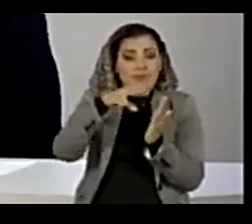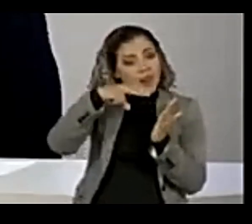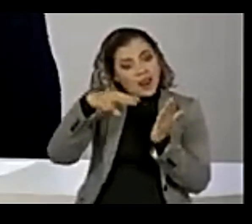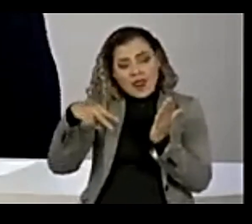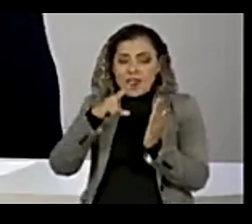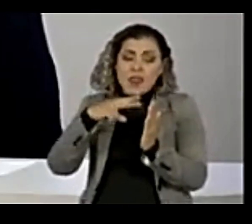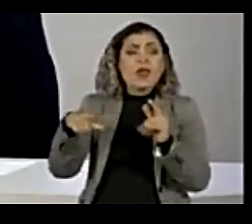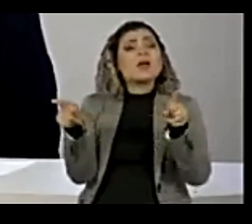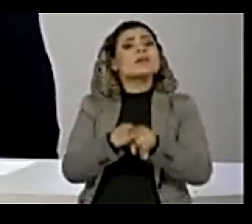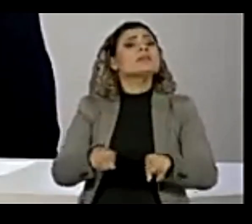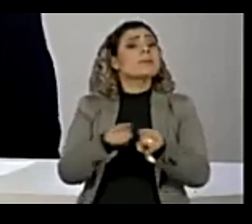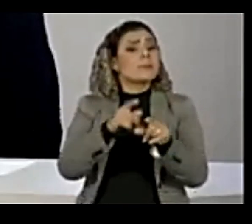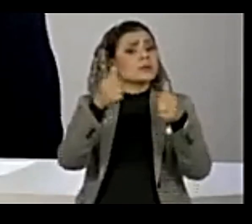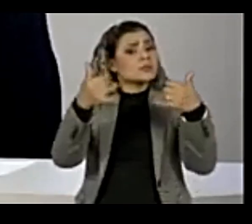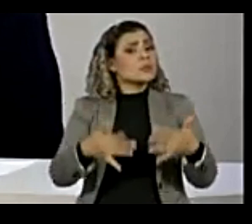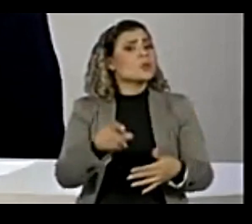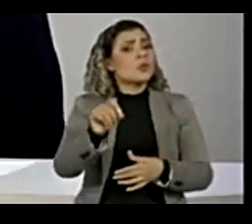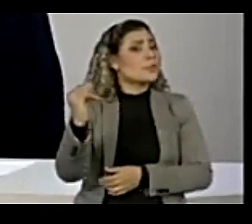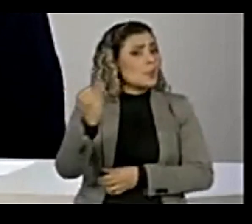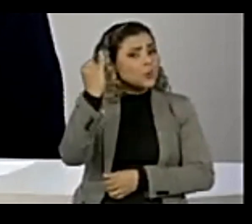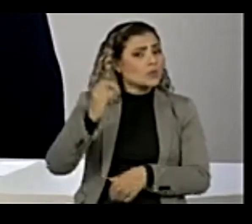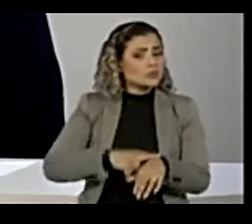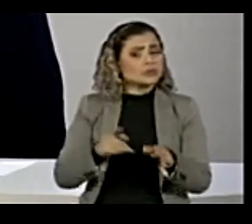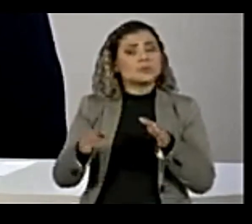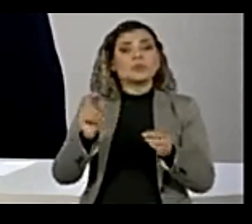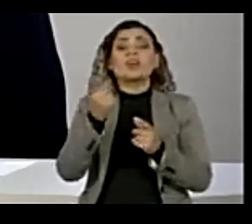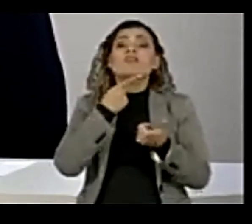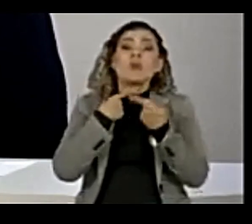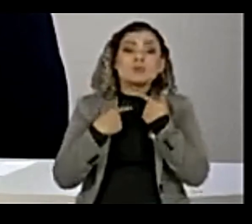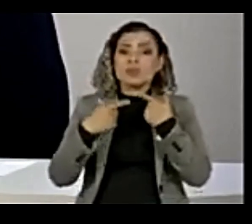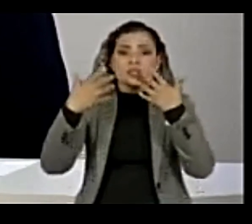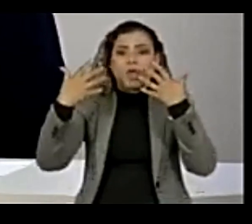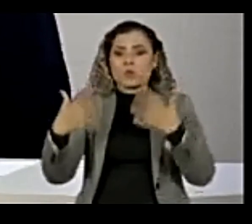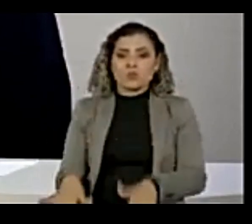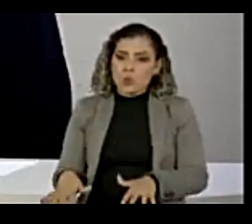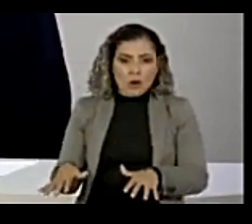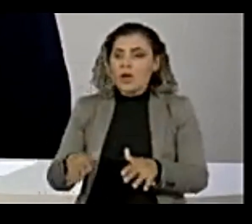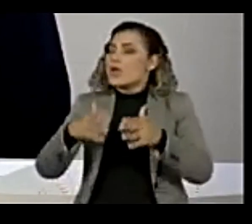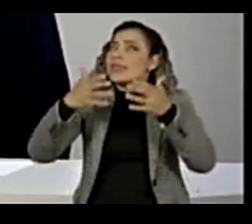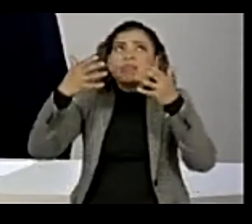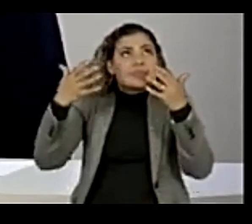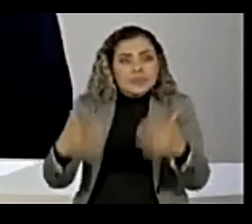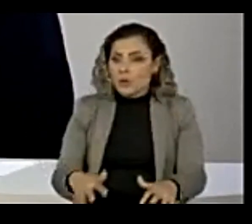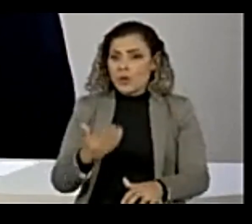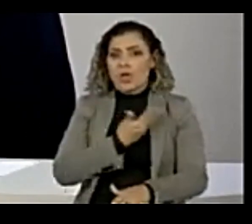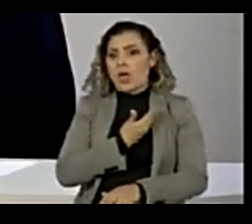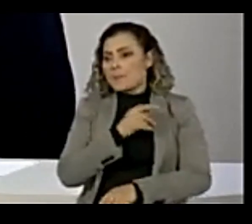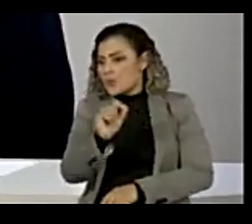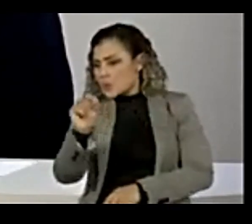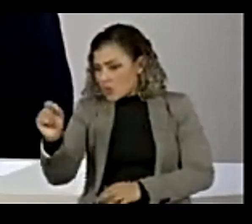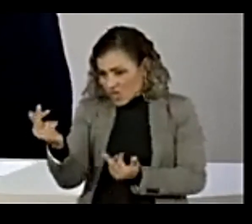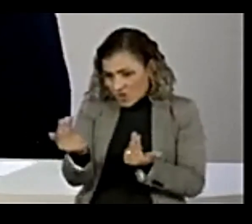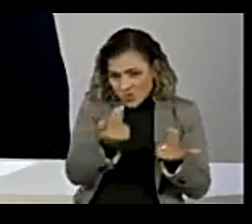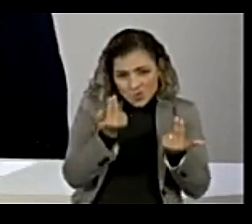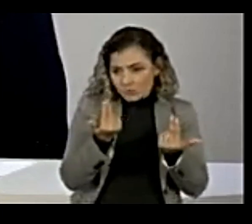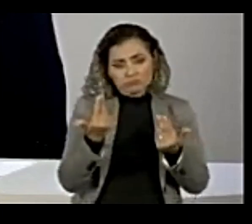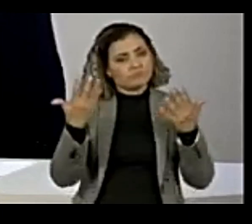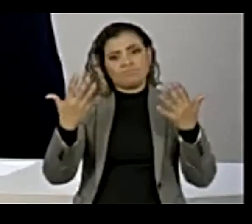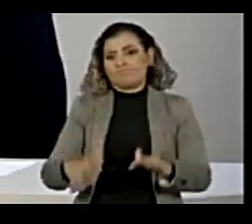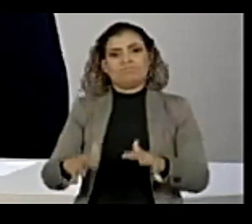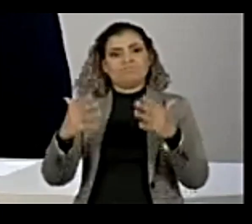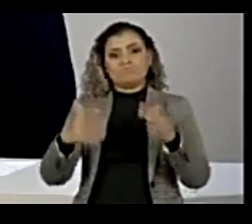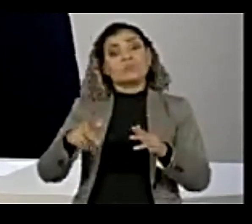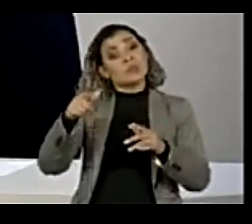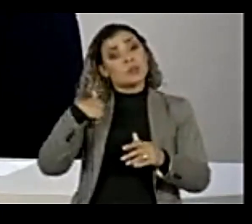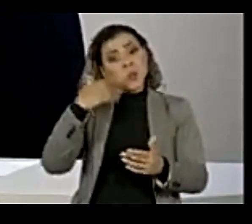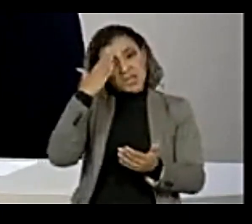também que um ponto importante foi a vontade de não ser parecido com os seus amigos dessa época que imagino que